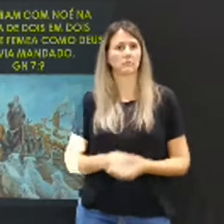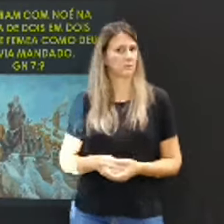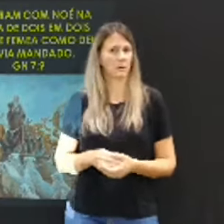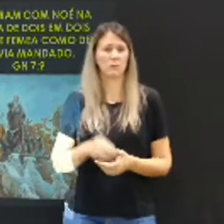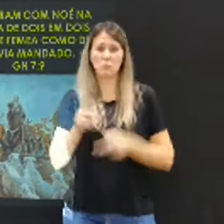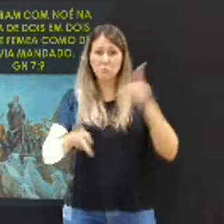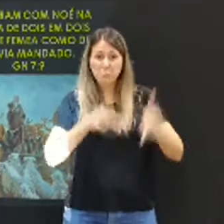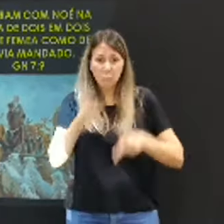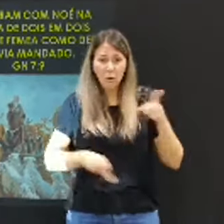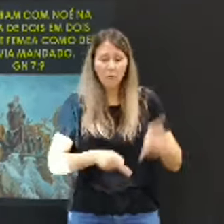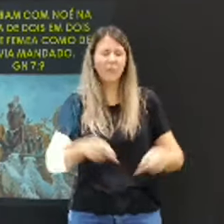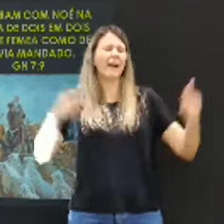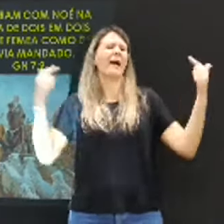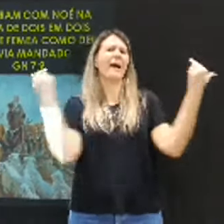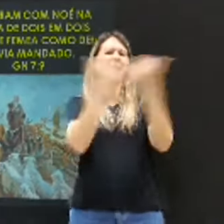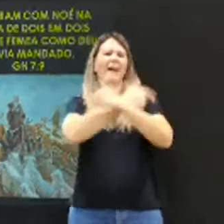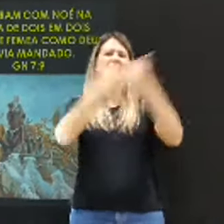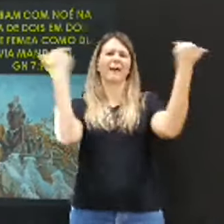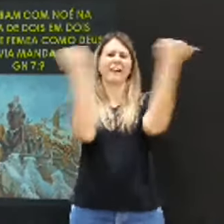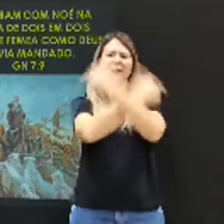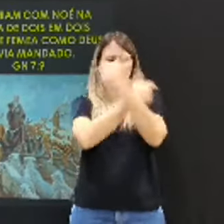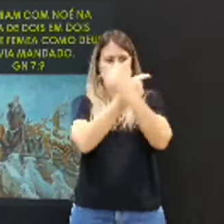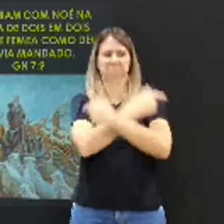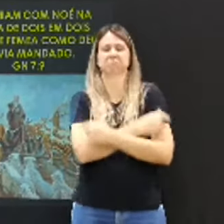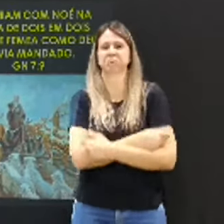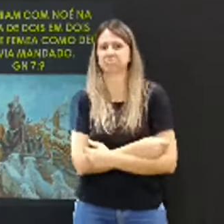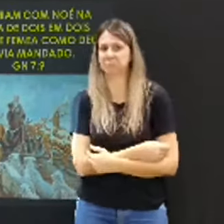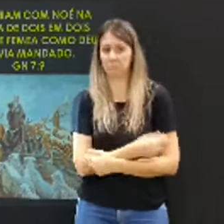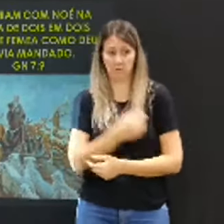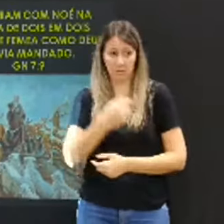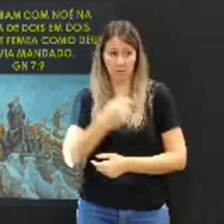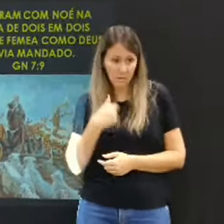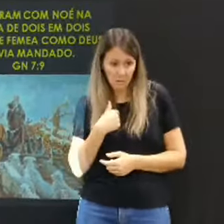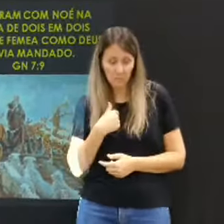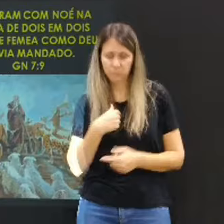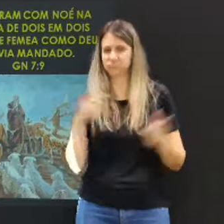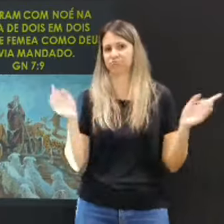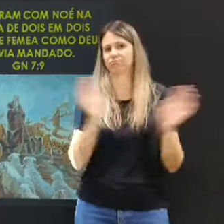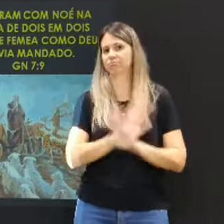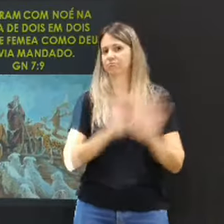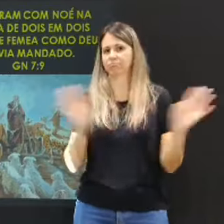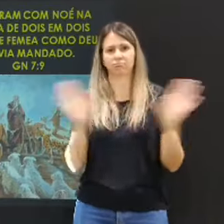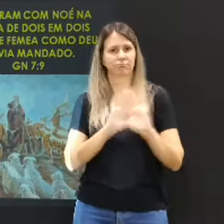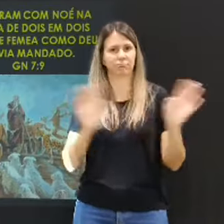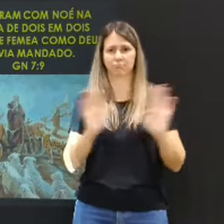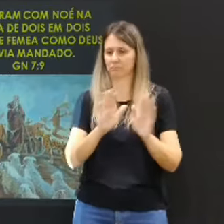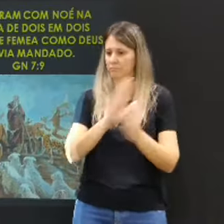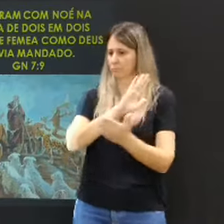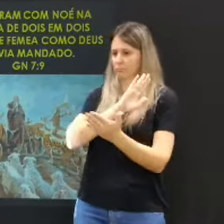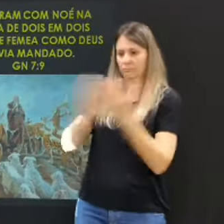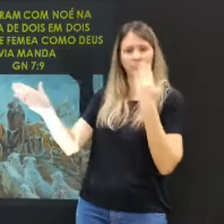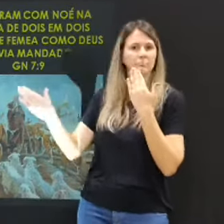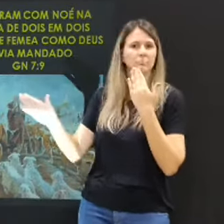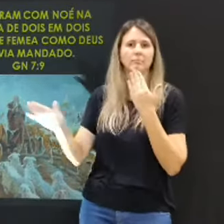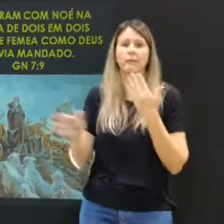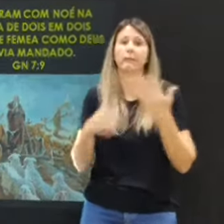venham para a arca. E o povo ria, tirava sarro de Noé. Não, eu não quero nada disso. O